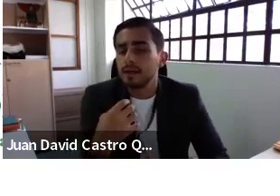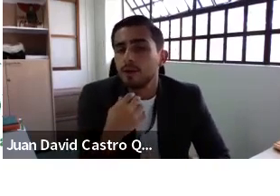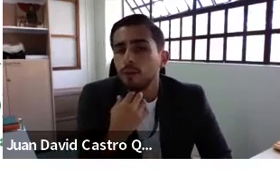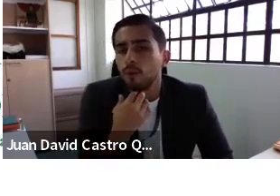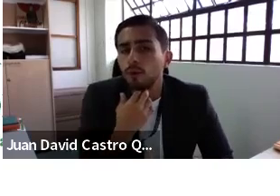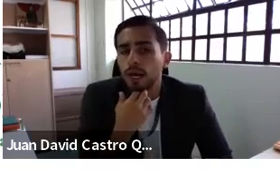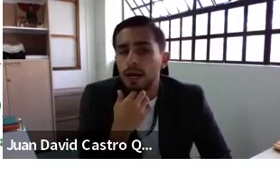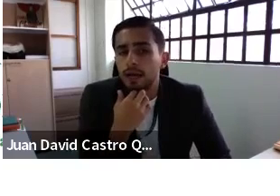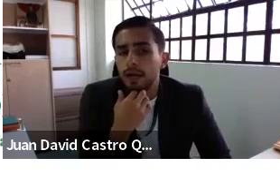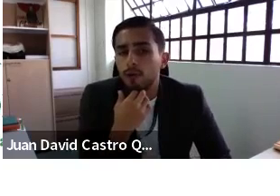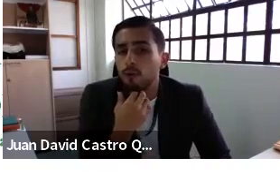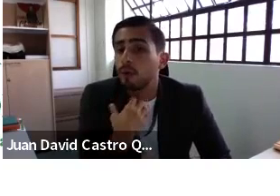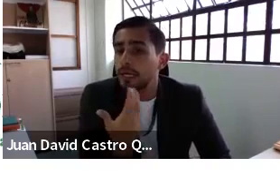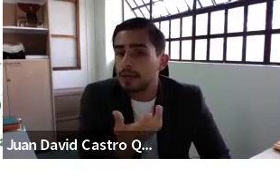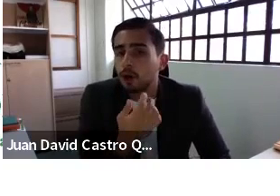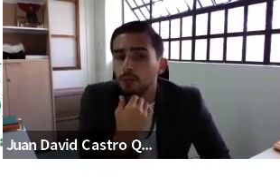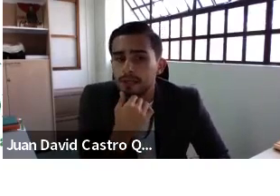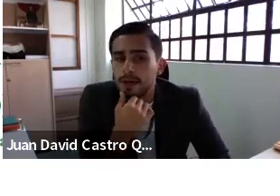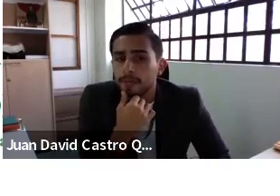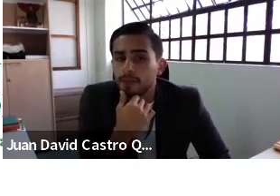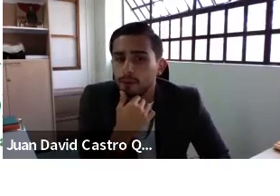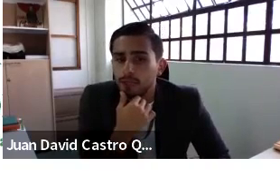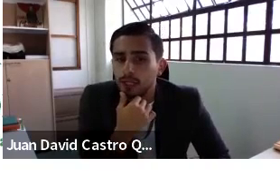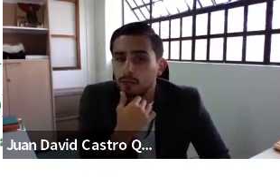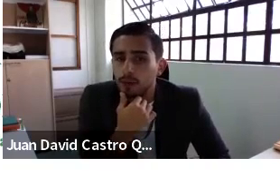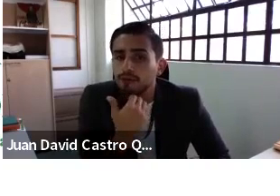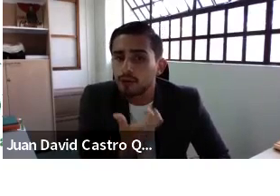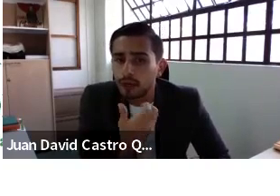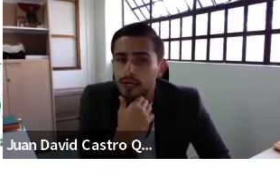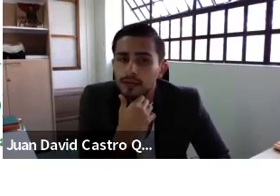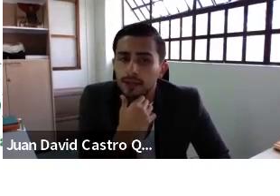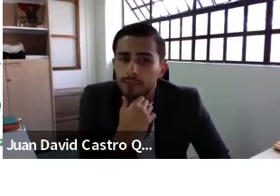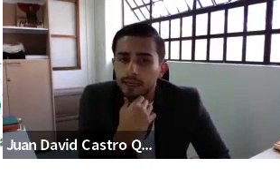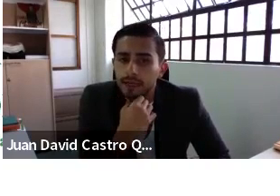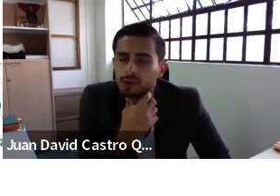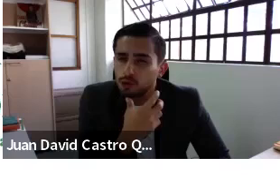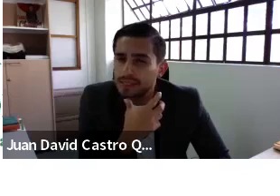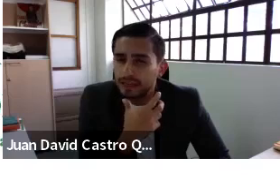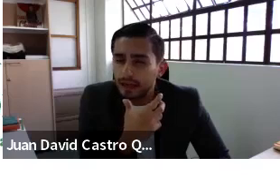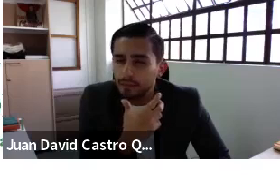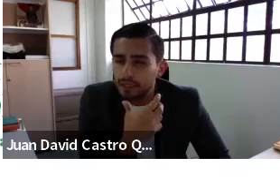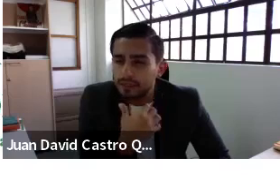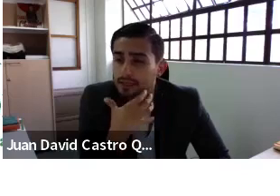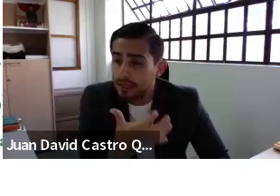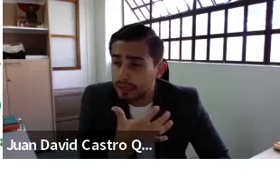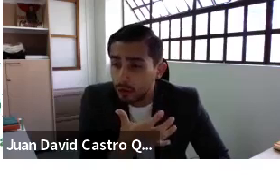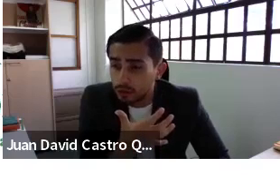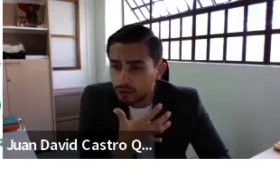como un movilizador pues importante y como una forma también de que nuestros mensajes realmente trasciendan a otros